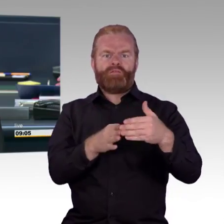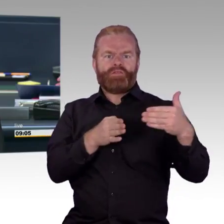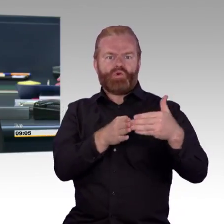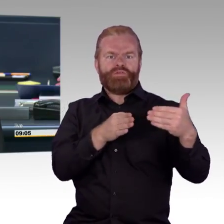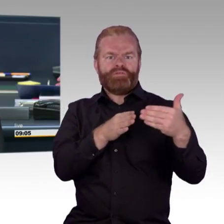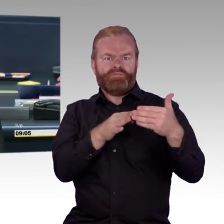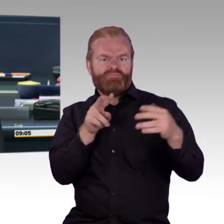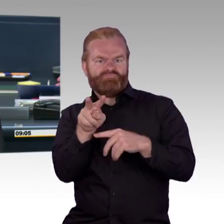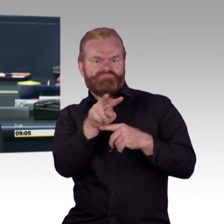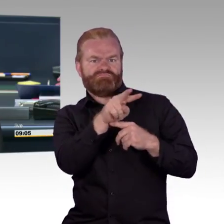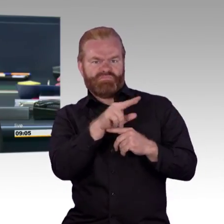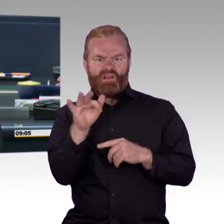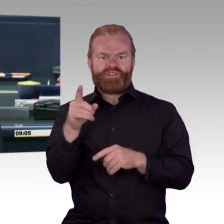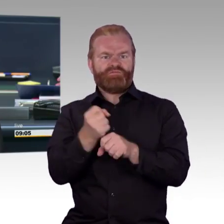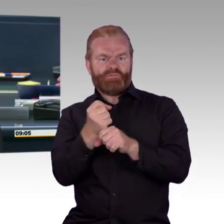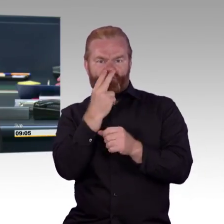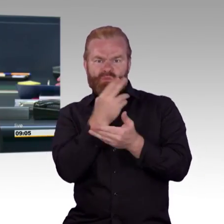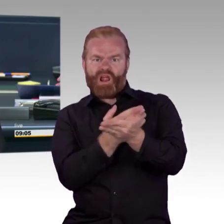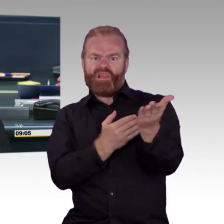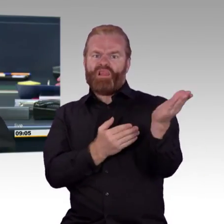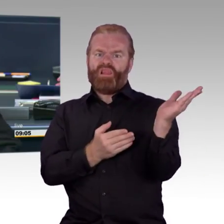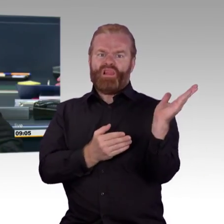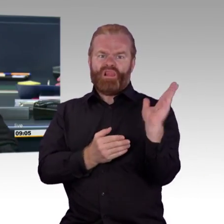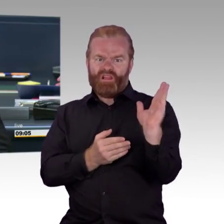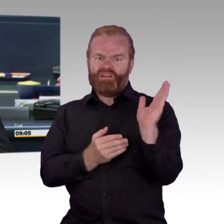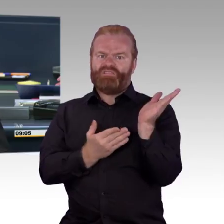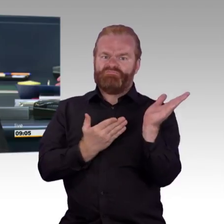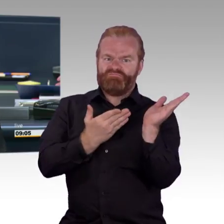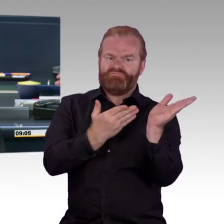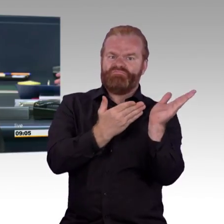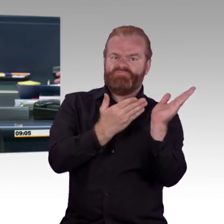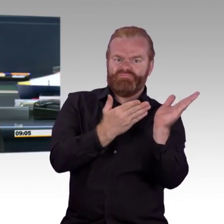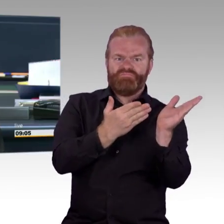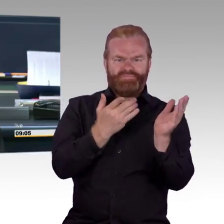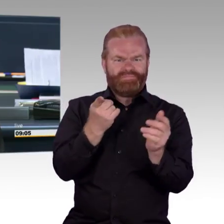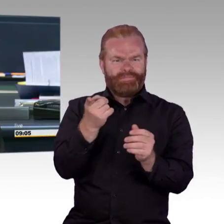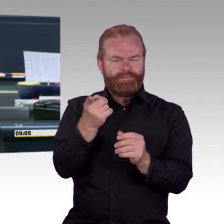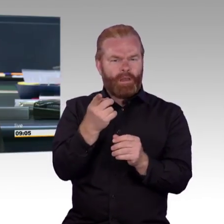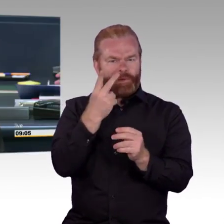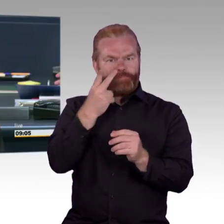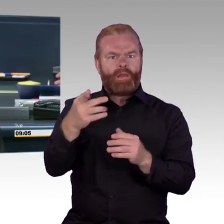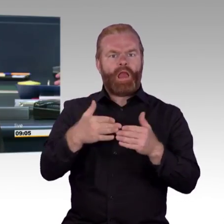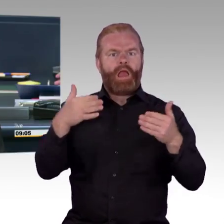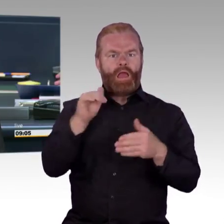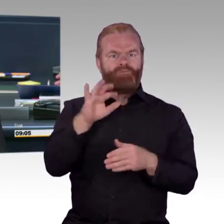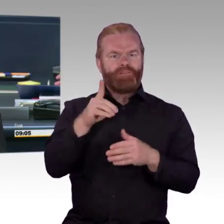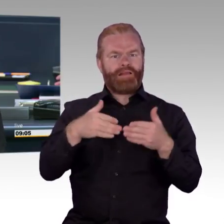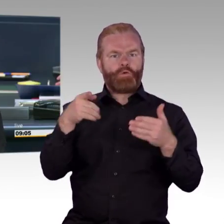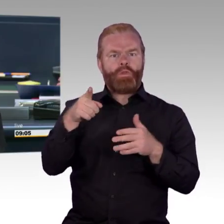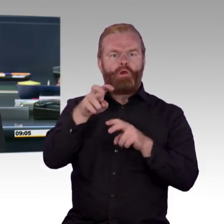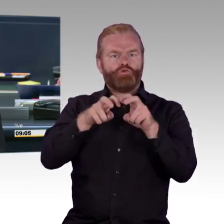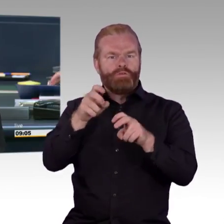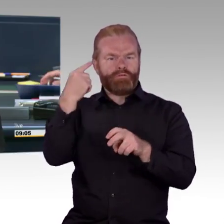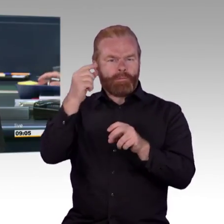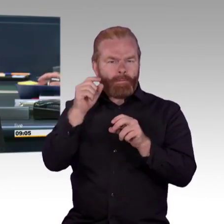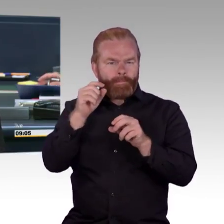hieran. Sitzungspräsident Claudia Roth ignorierte die Schweigeminute und verwies Thomas Seitz, AfD, vom Rednerpult.